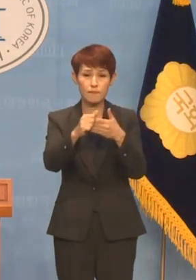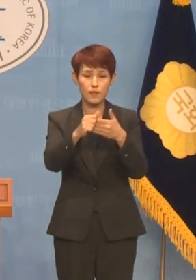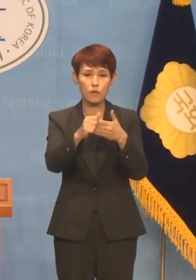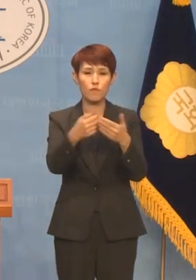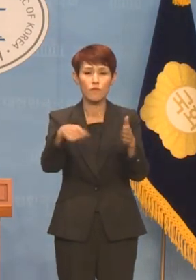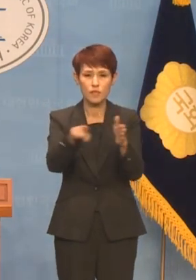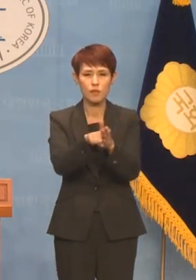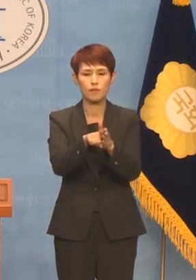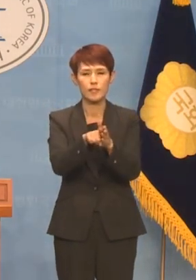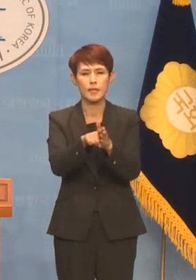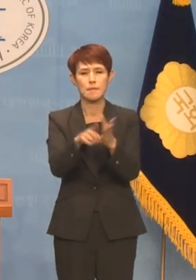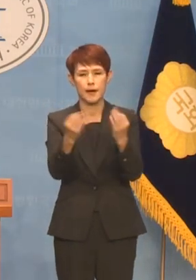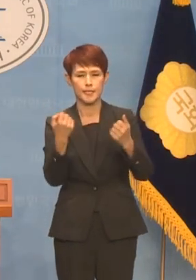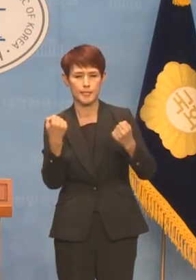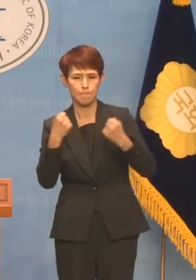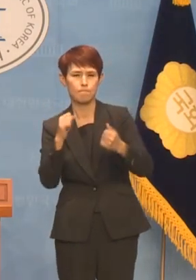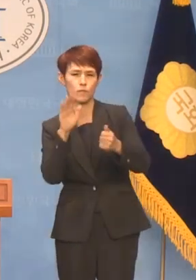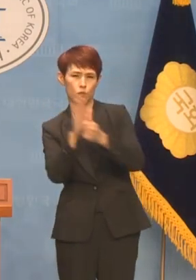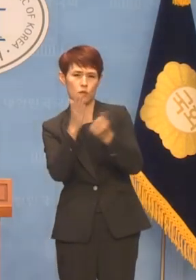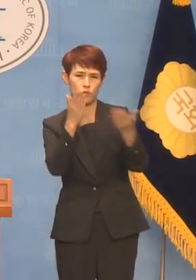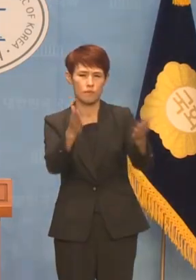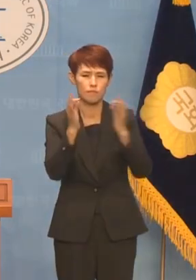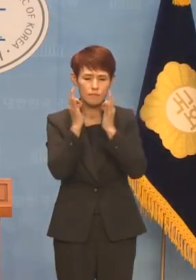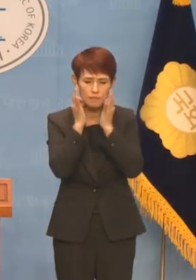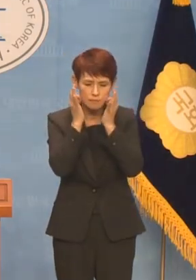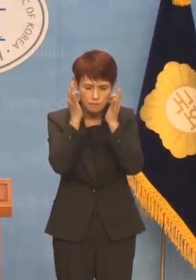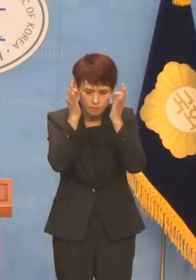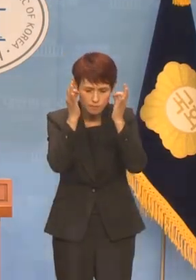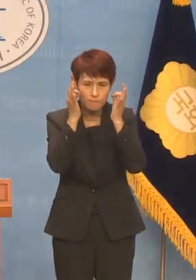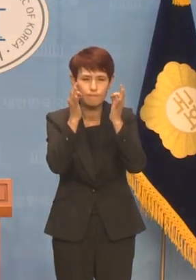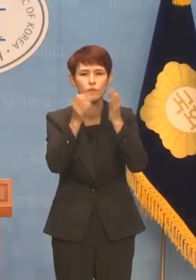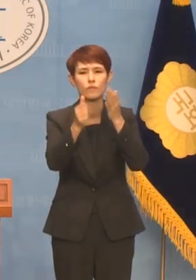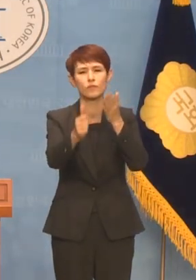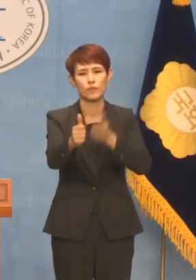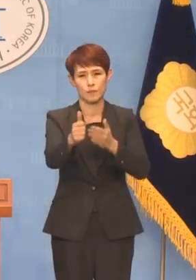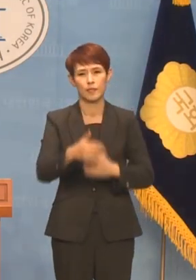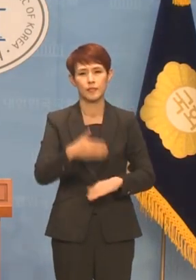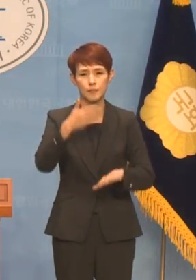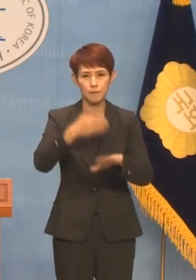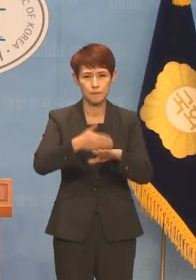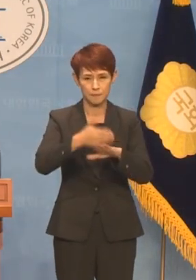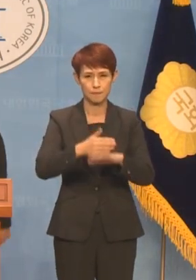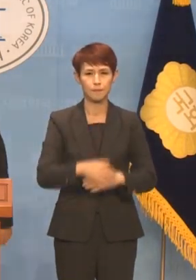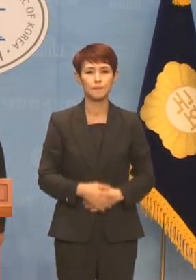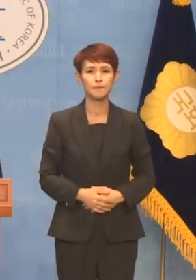따뜻한 마음으로 성원해 주실 것을 간곡히 호소드립니다. 감사합니다.